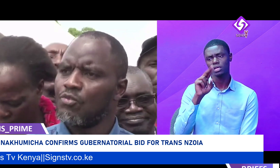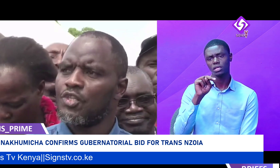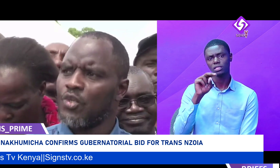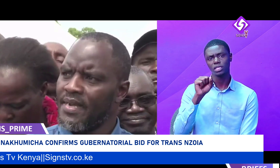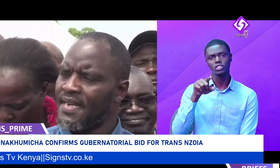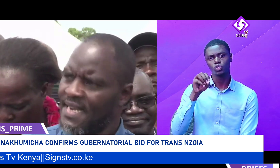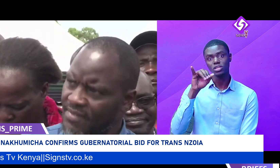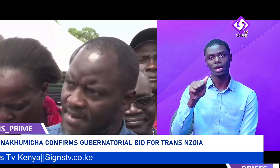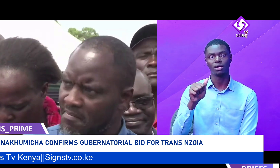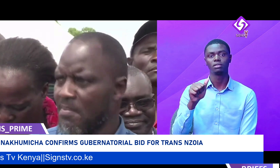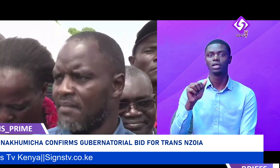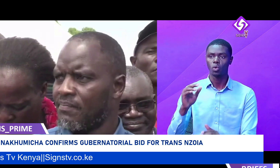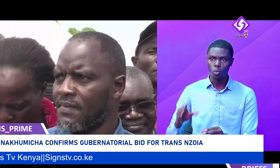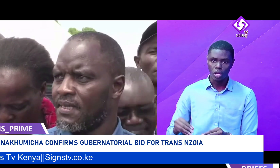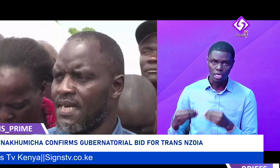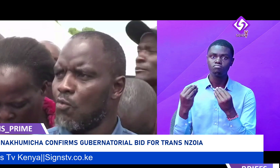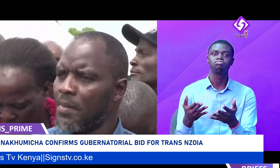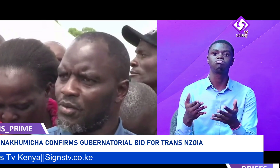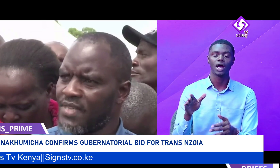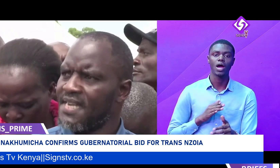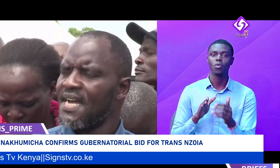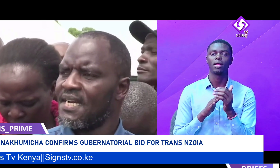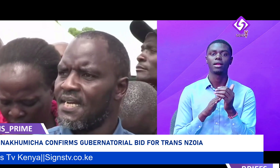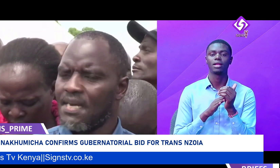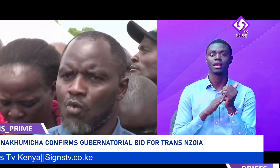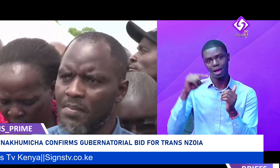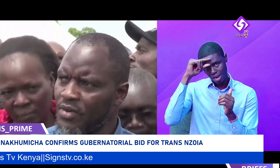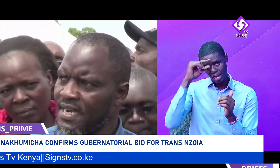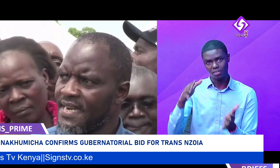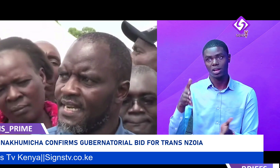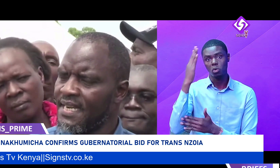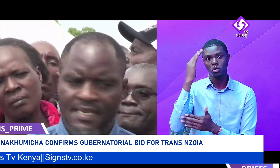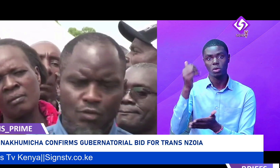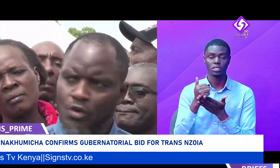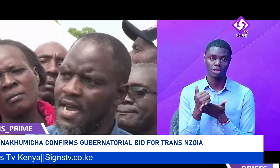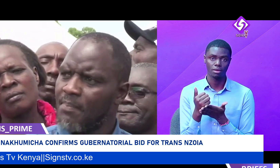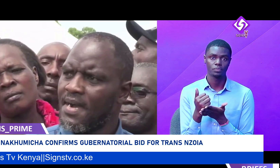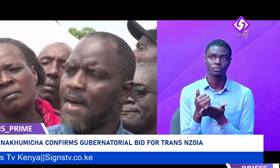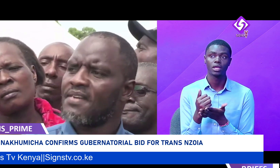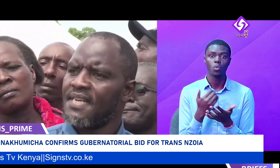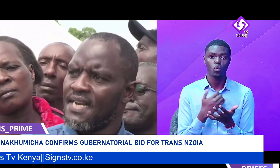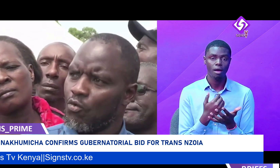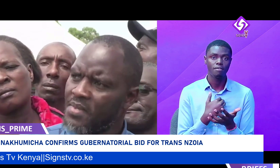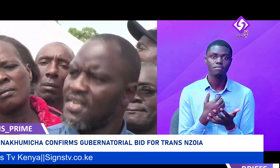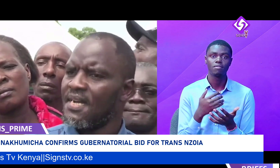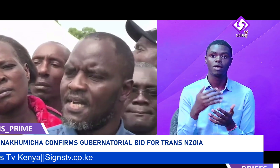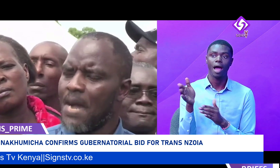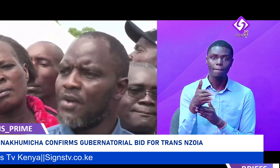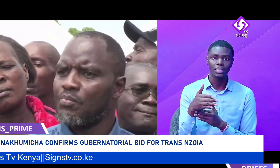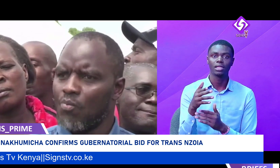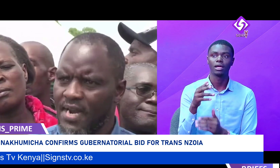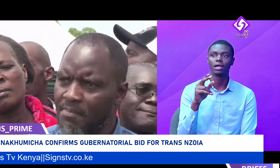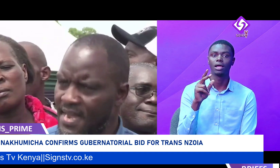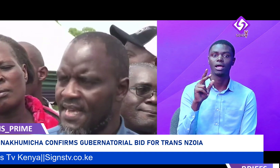sisi tusitoe governor mama, na Mungu ametusaidia na Mungu ametuonekania, na tuko na hapa ambassador Nakumicha